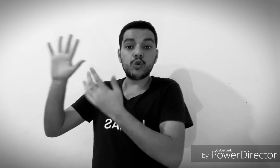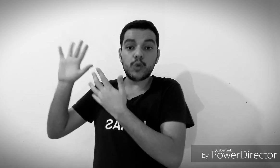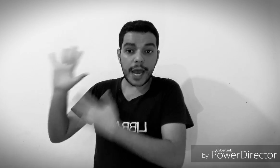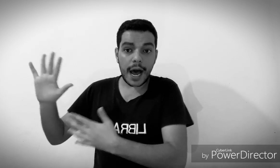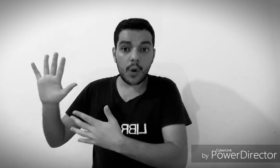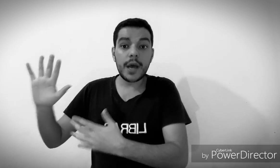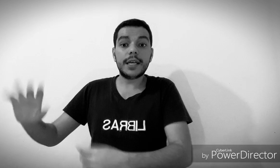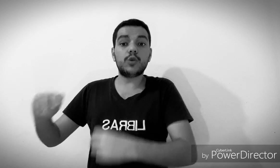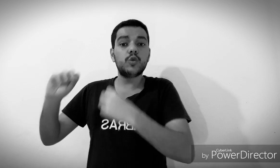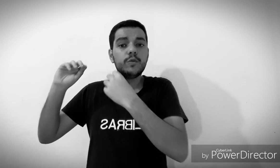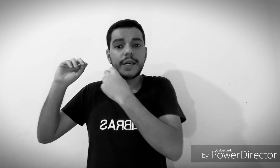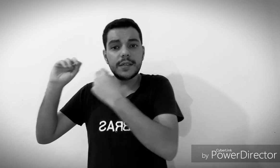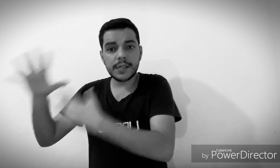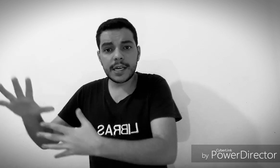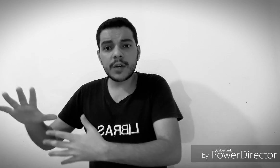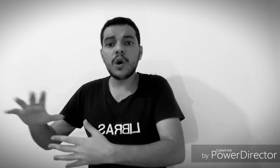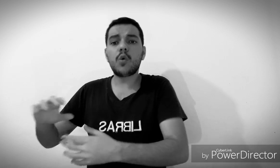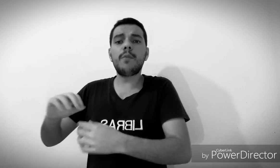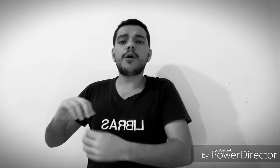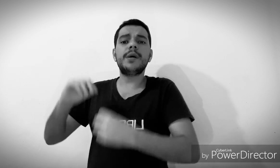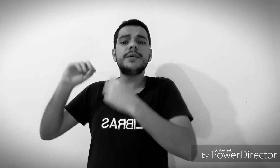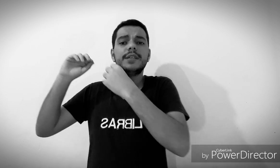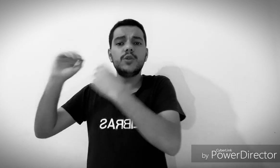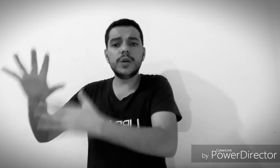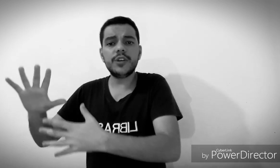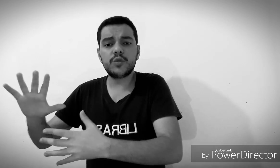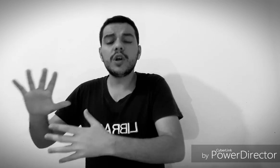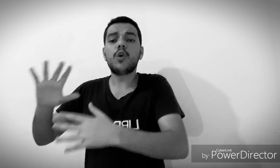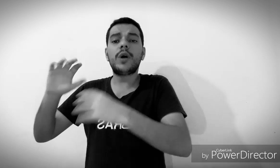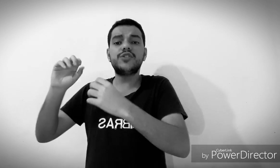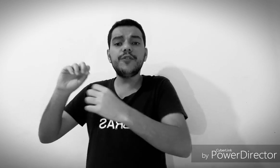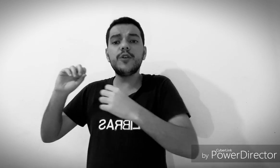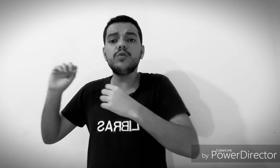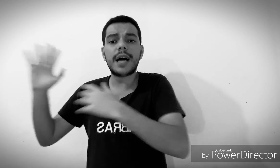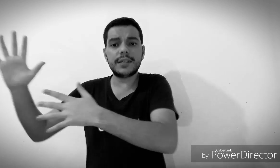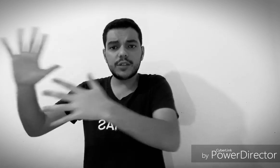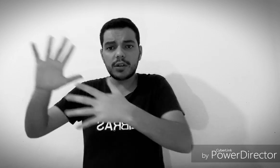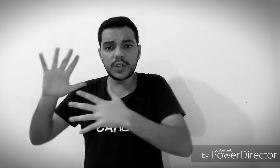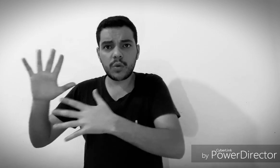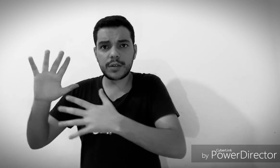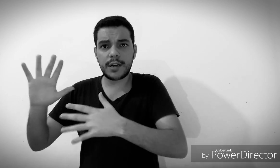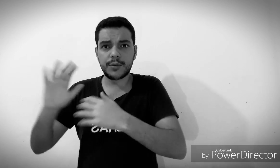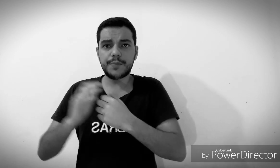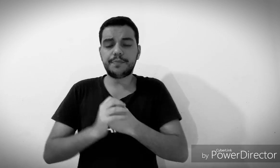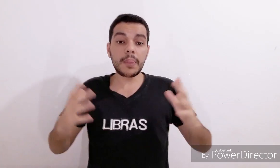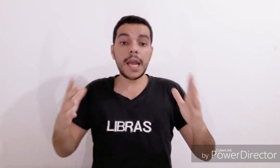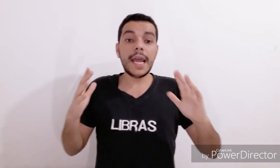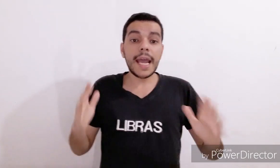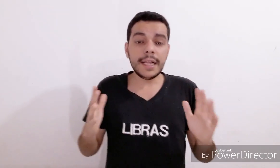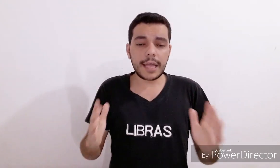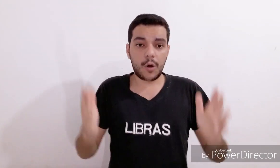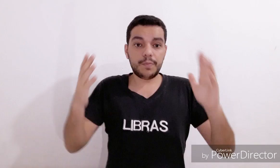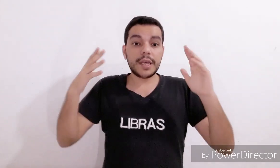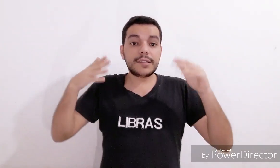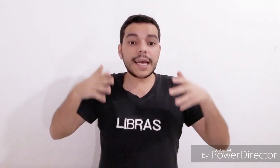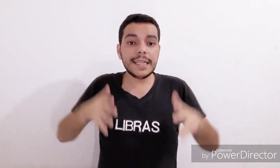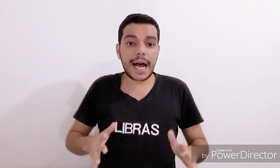surdo real, que é o surdo brasileiro, com problemas linguísticos, com as dificuldades que nós encontramos. Então, se ele